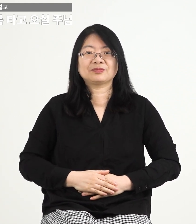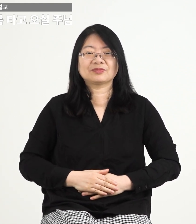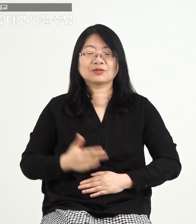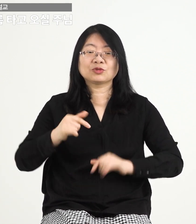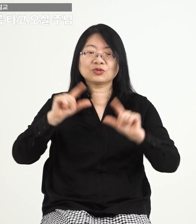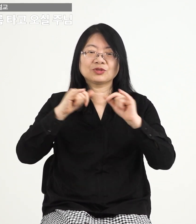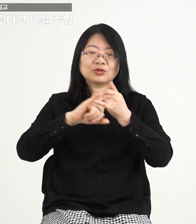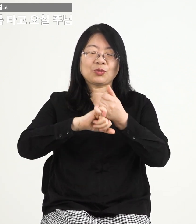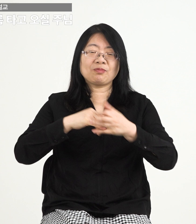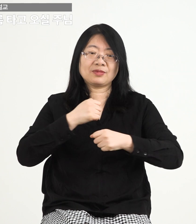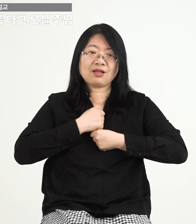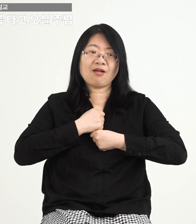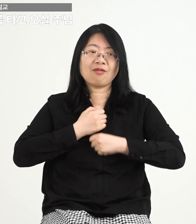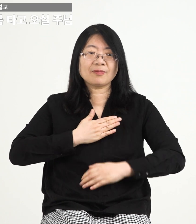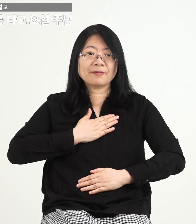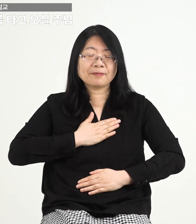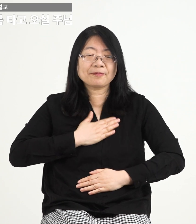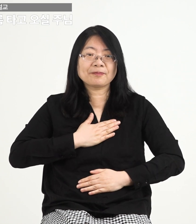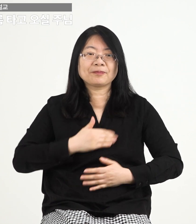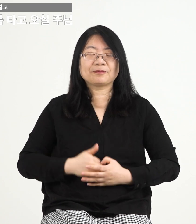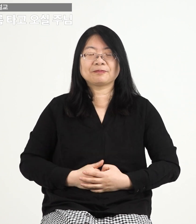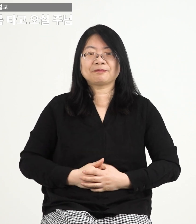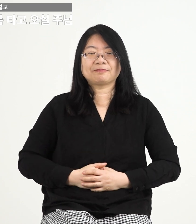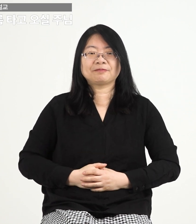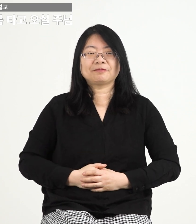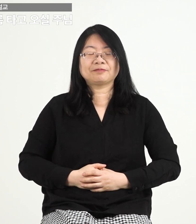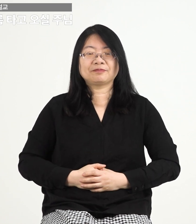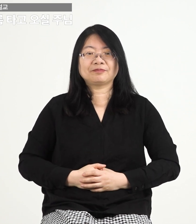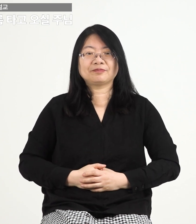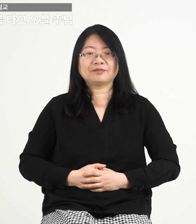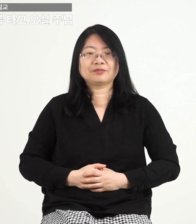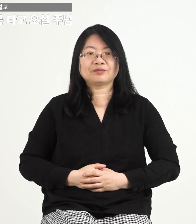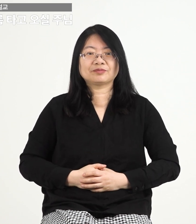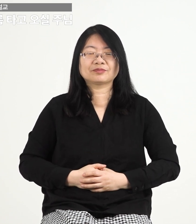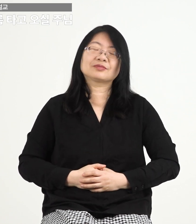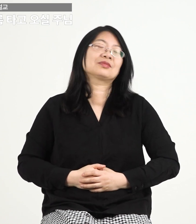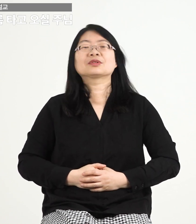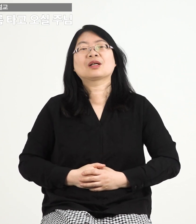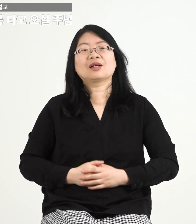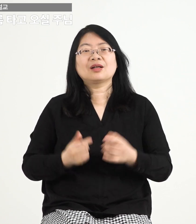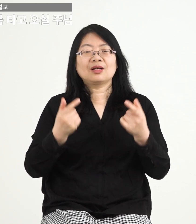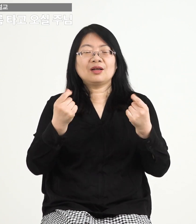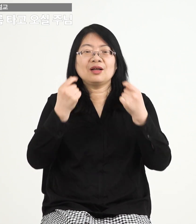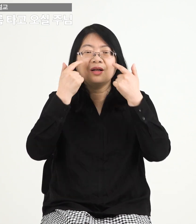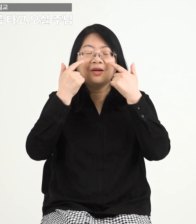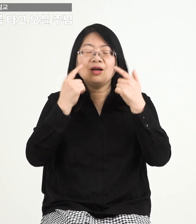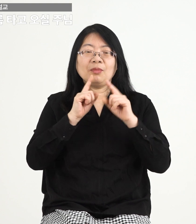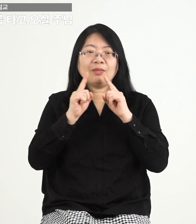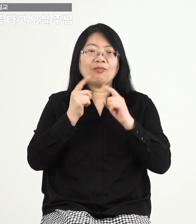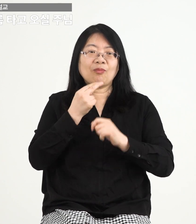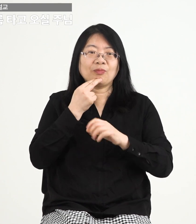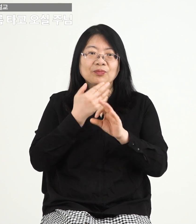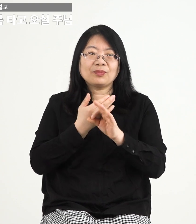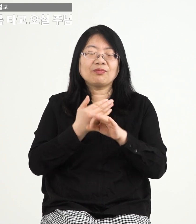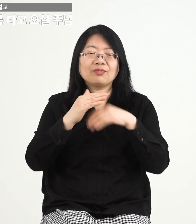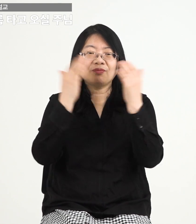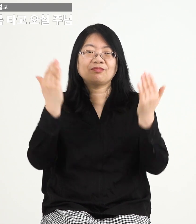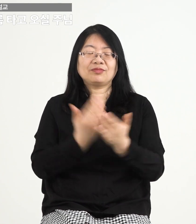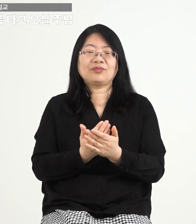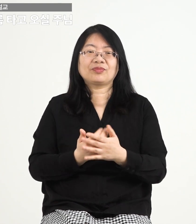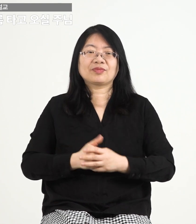주일 성수 해야 됩니다. 이렇게 얘기를 해야 돼요. 이렇게 선명하게 얘기를 안 하면